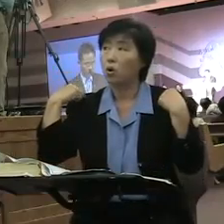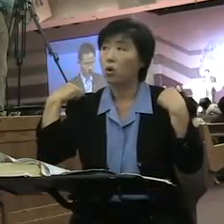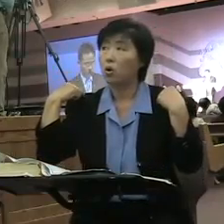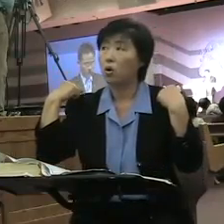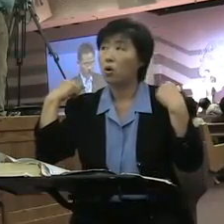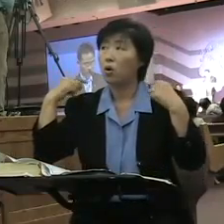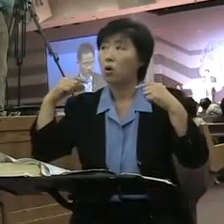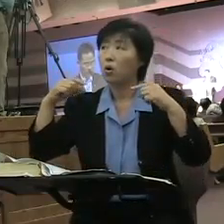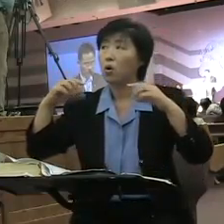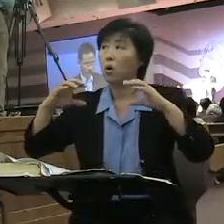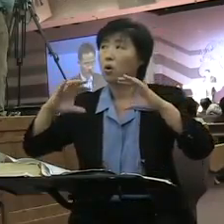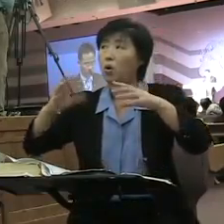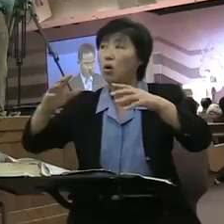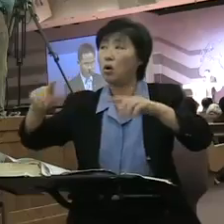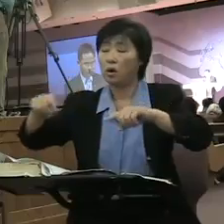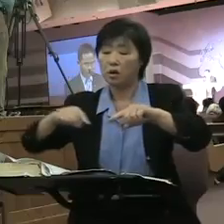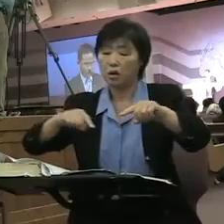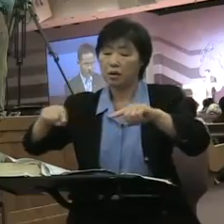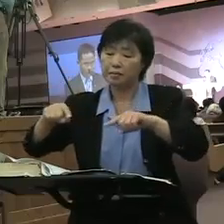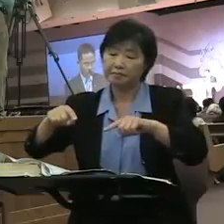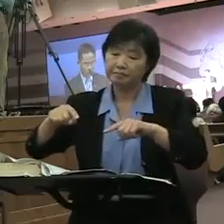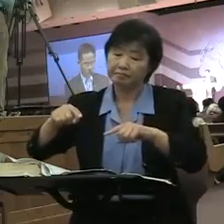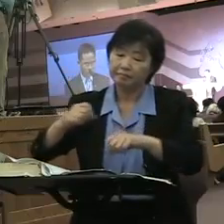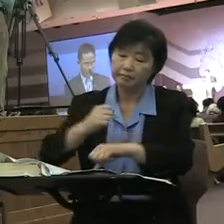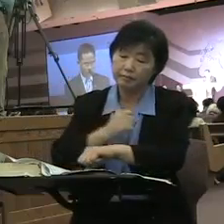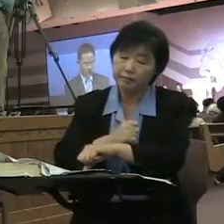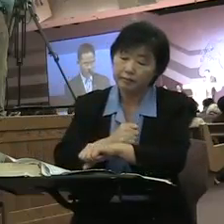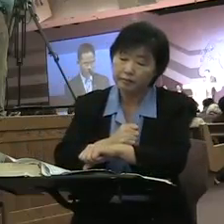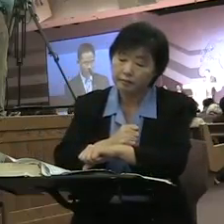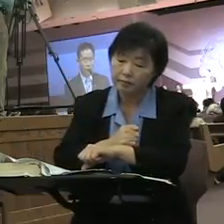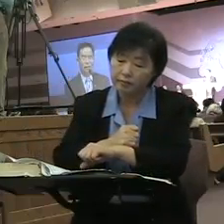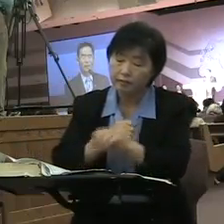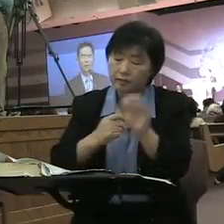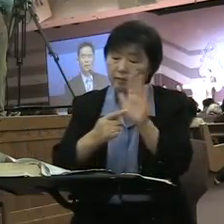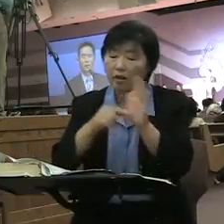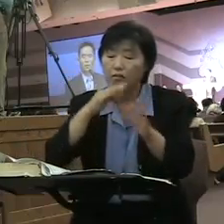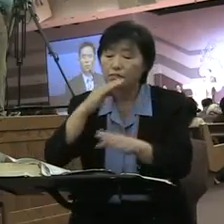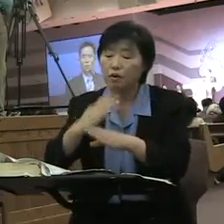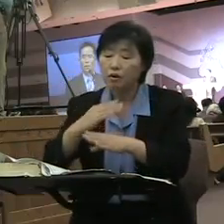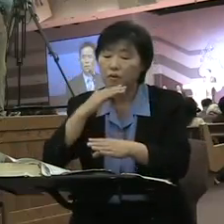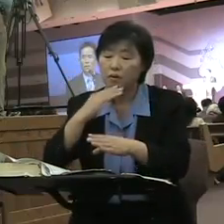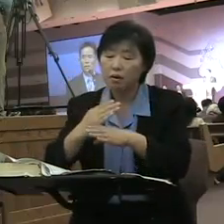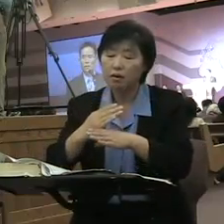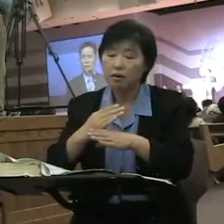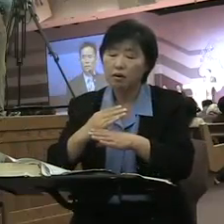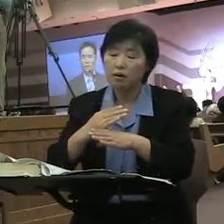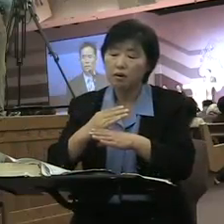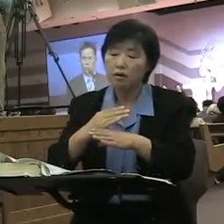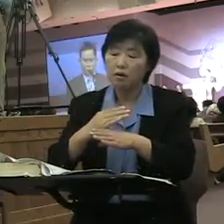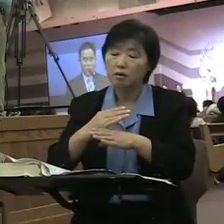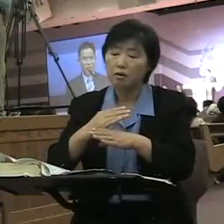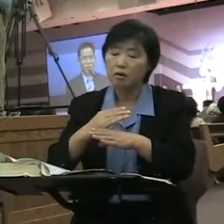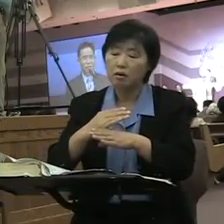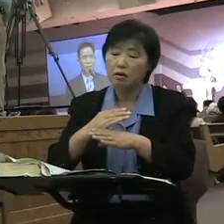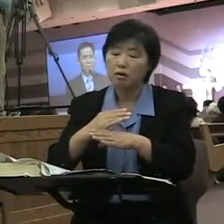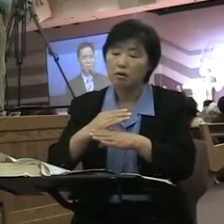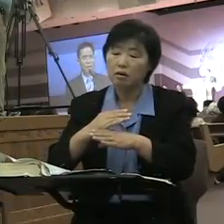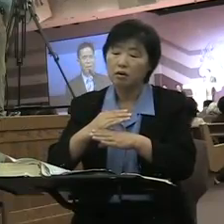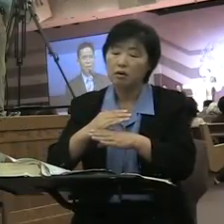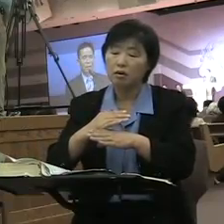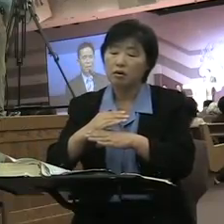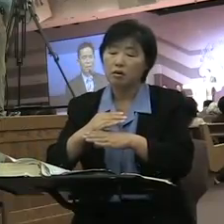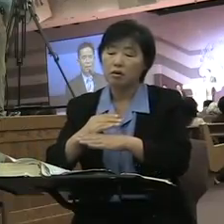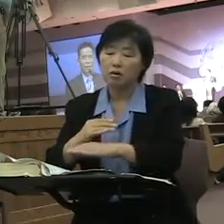정치범 수용소의 실상을 알려주는, 그리고 북한의 그 참상을 그대로 고발하는